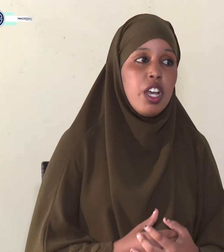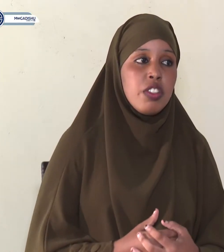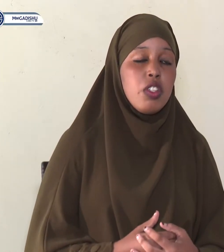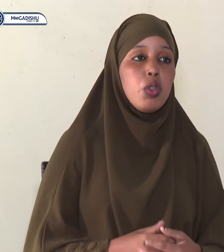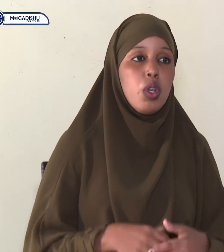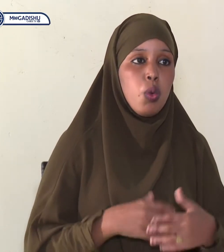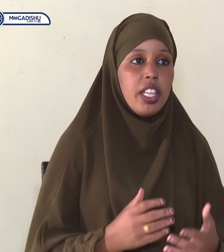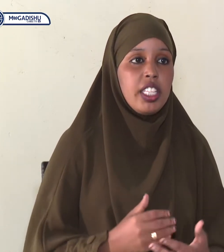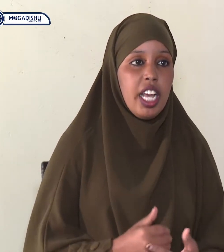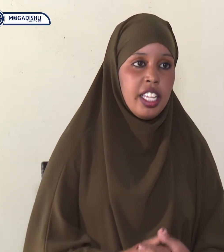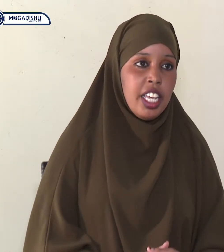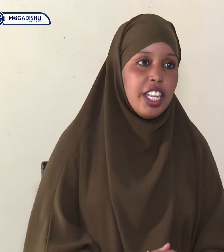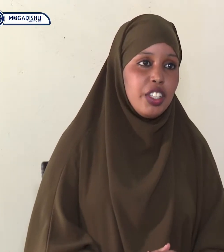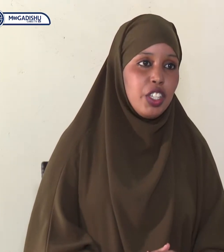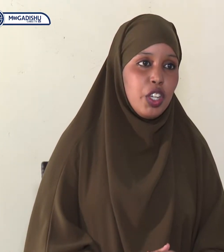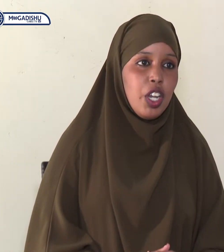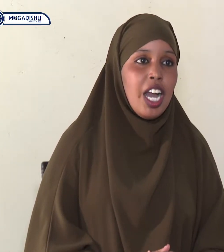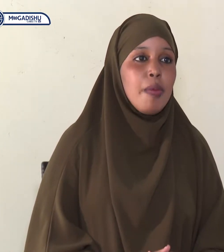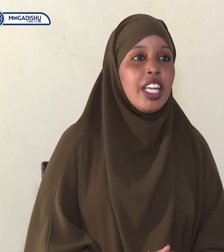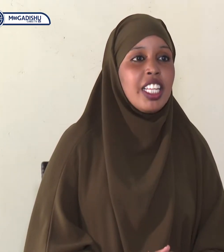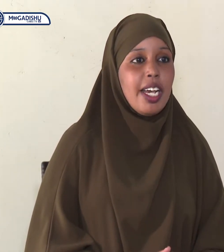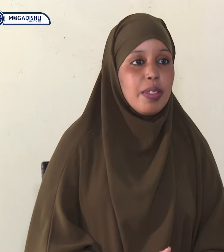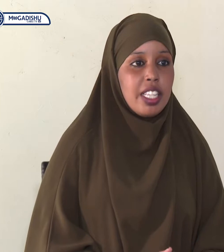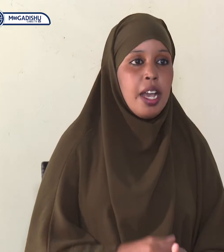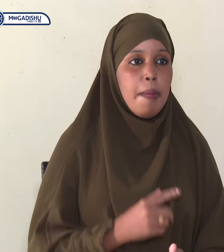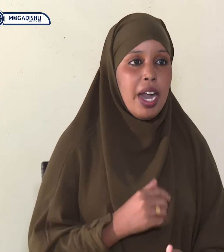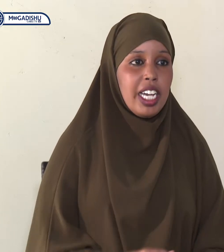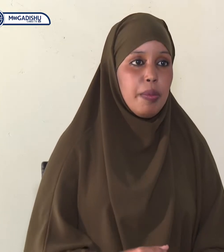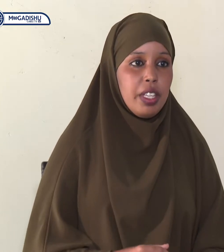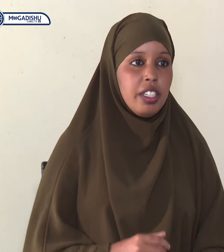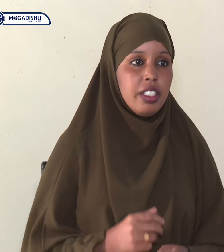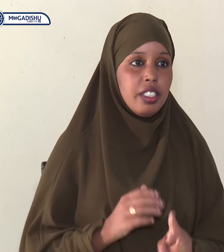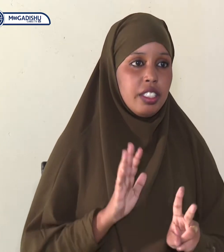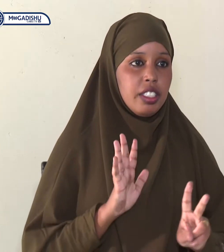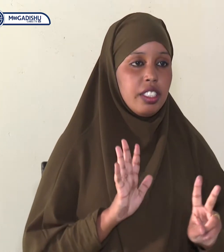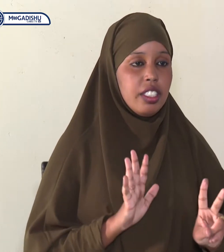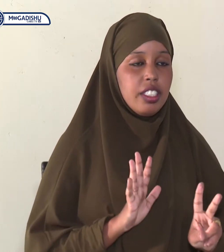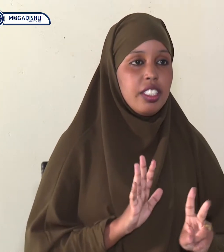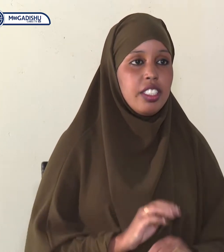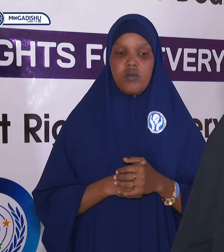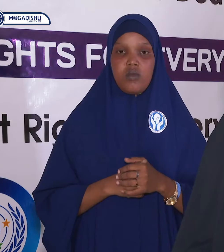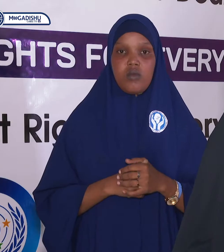fahamka fahasiintooda ay ku adag tahay la idin keeno caqabadaha idinka qabsada maxaa ka mid ah